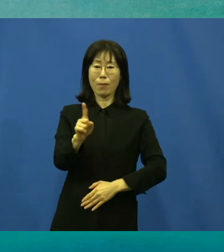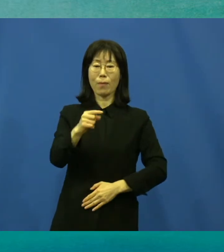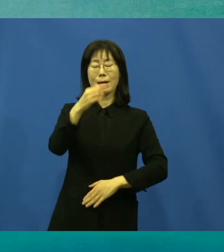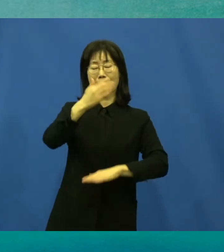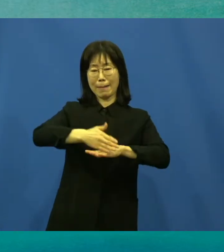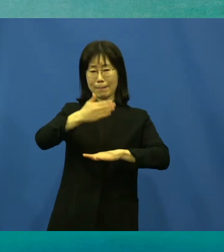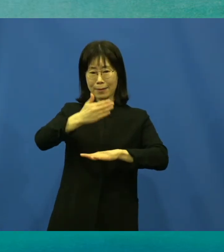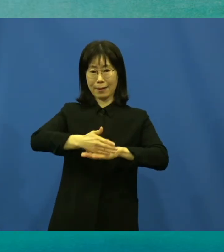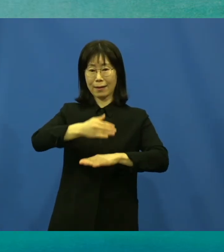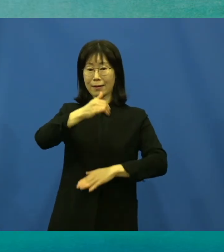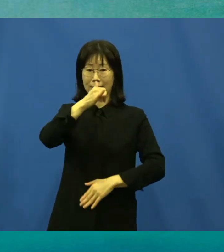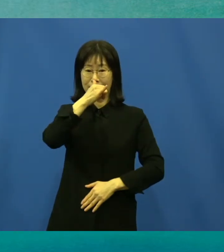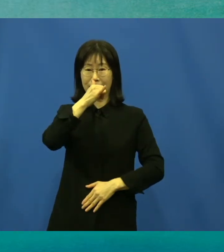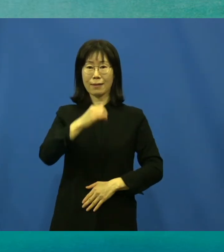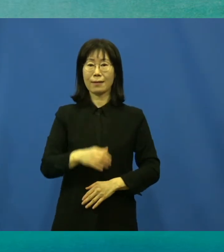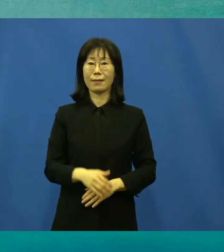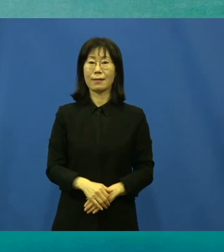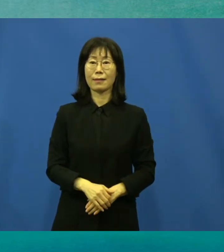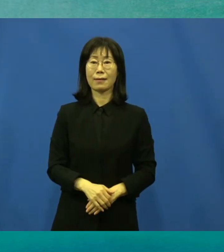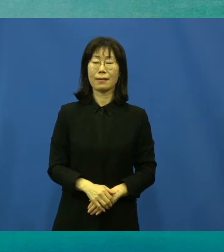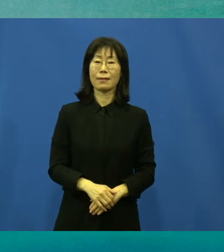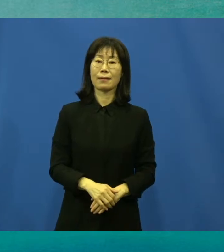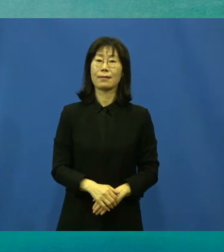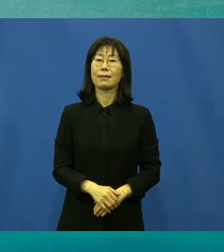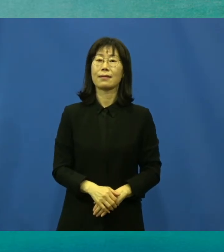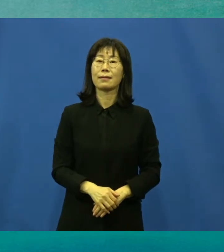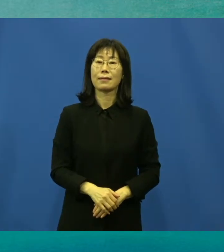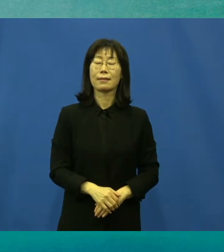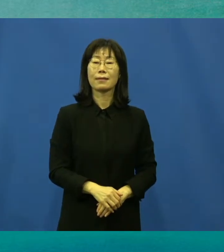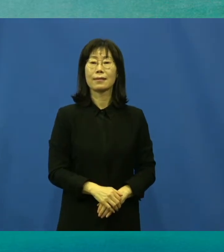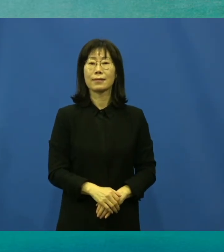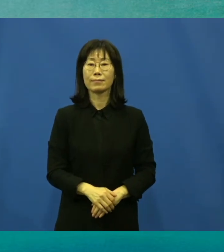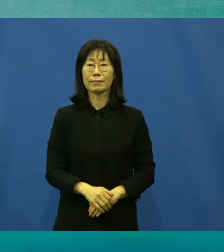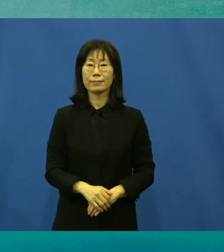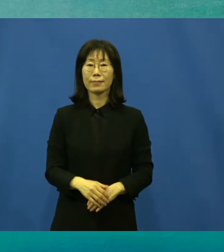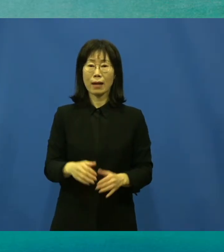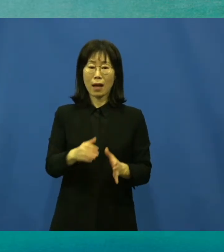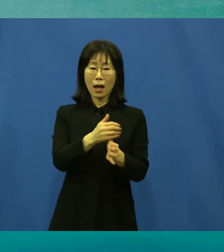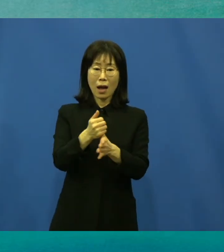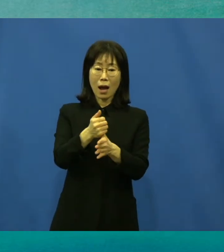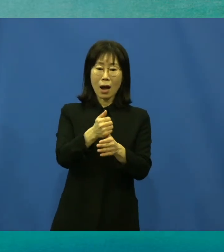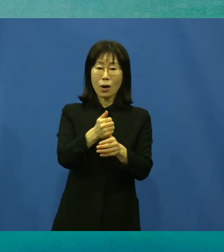요나는 하나님이 행하시는 일들을 있는 그대로 받아들입니다.